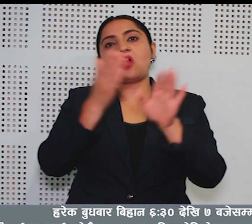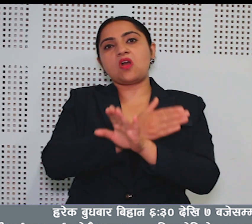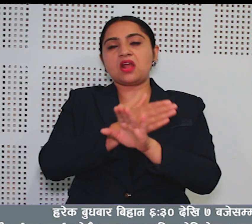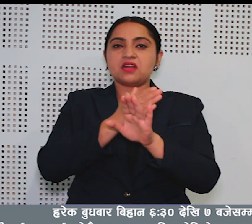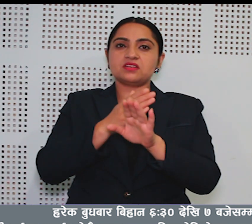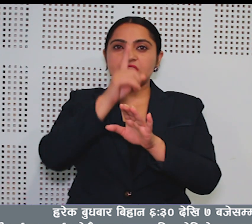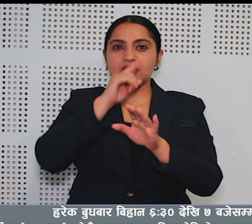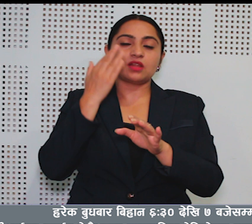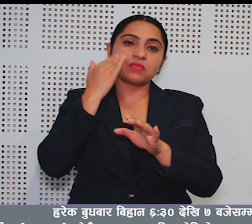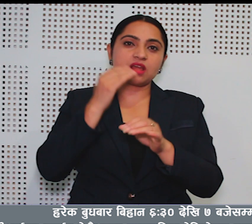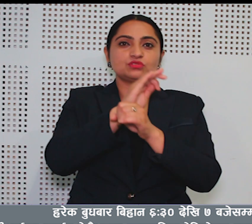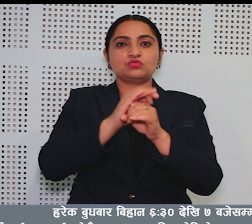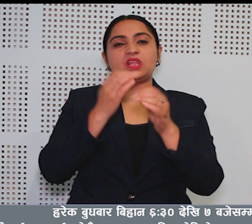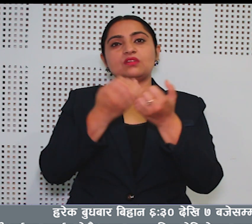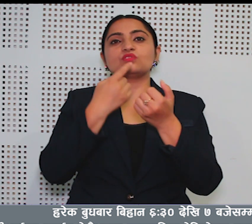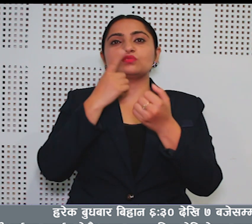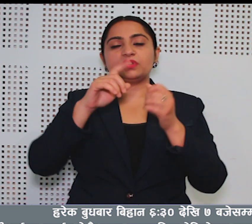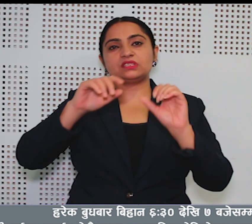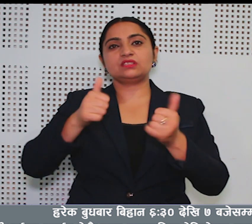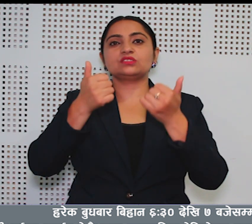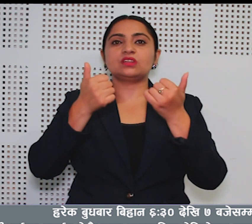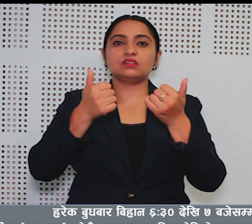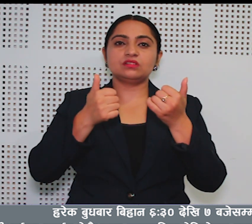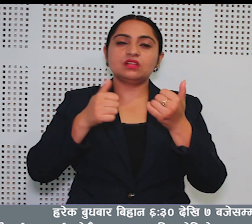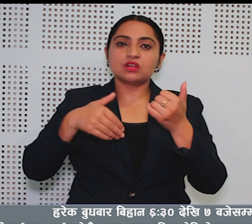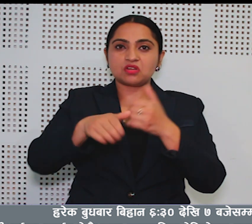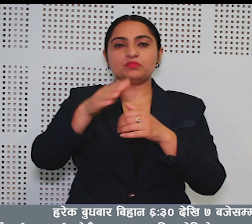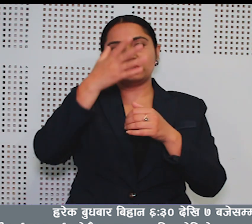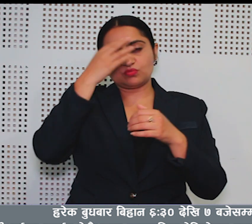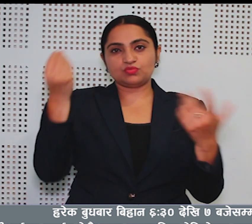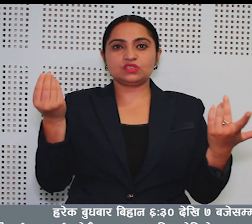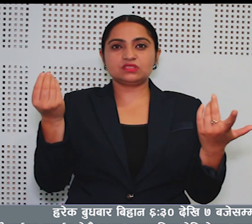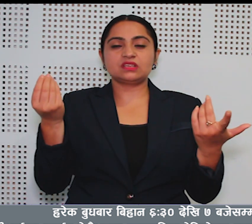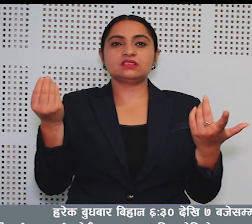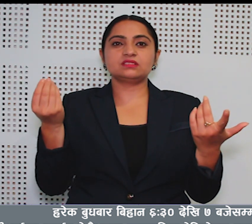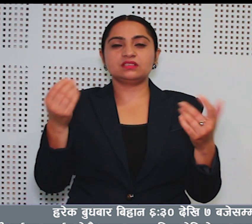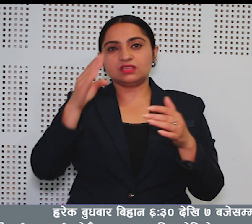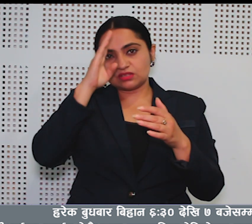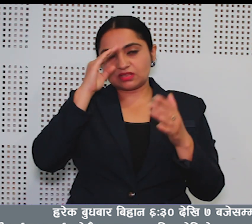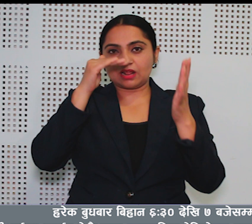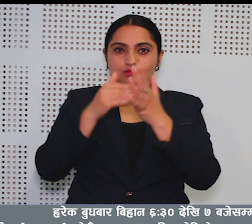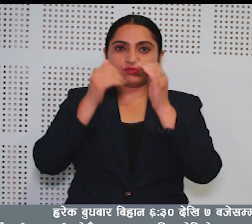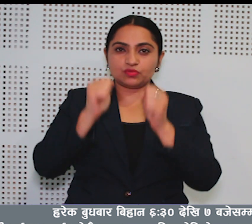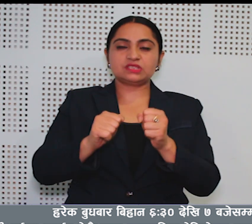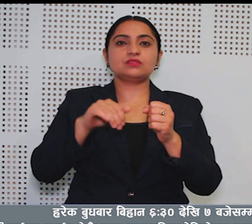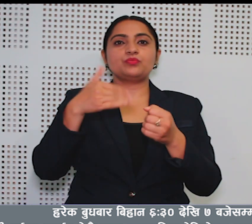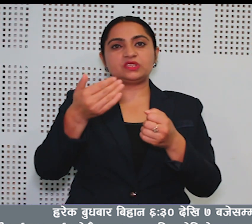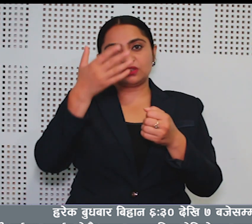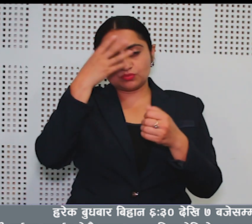बुझ रहा। अब कोरोना वायरस लॉकडाउन में अले अचानक अले तो हमरा और के बड़ दर्द भेले। अब नहीं ढौआ मिलले नहीं दवाई मिलले टाइम